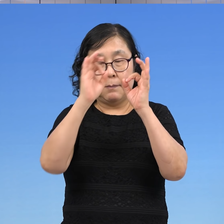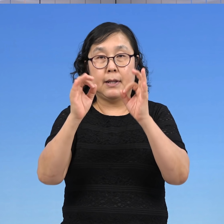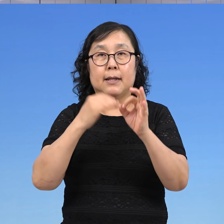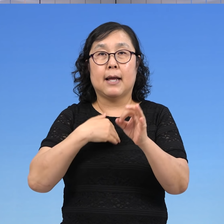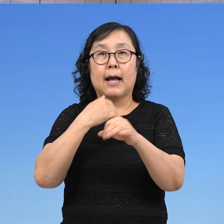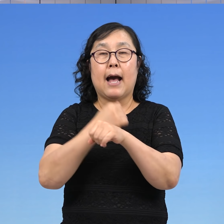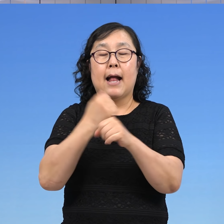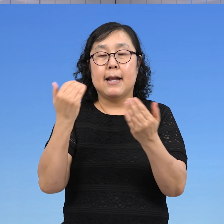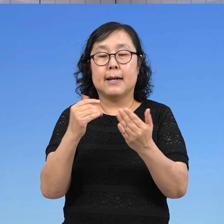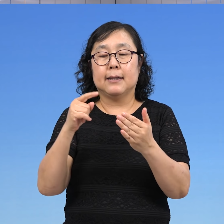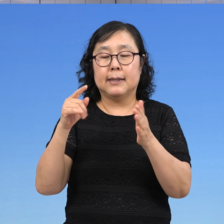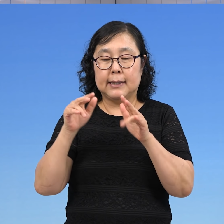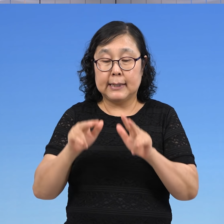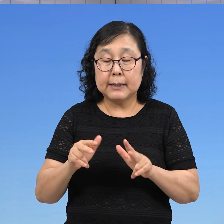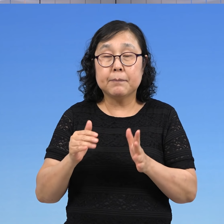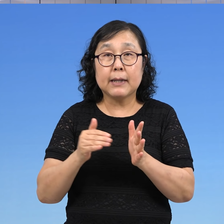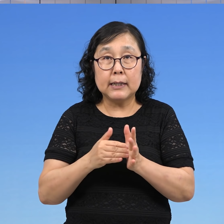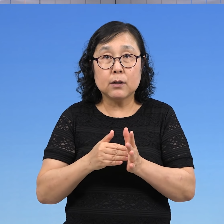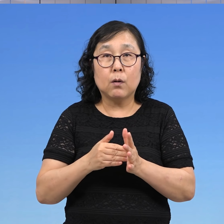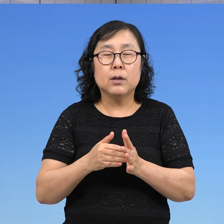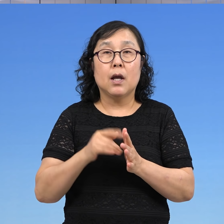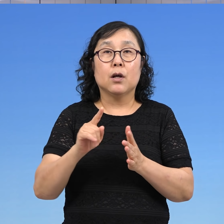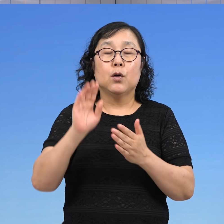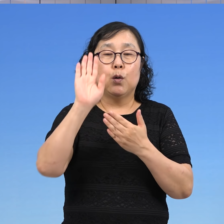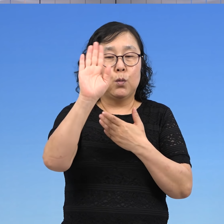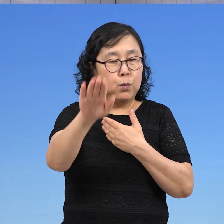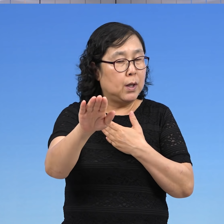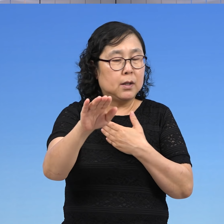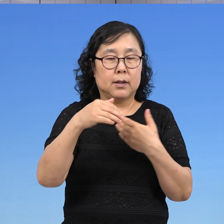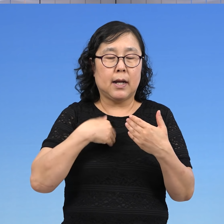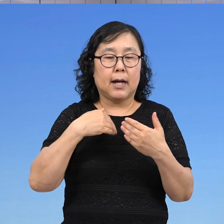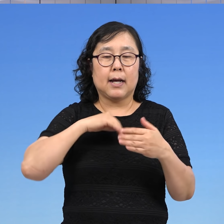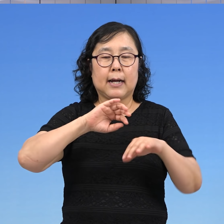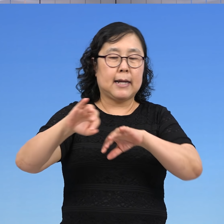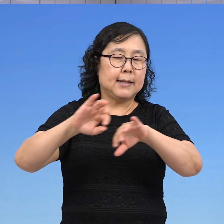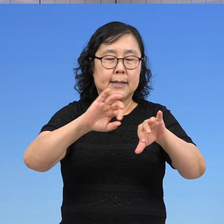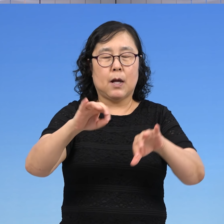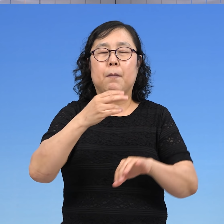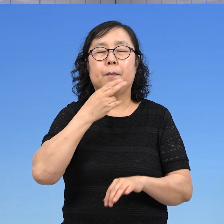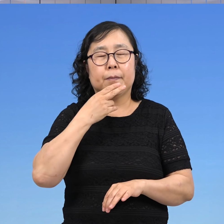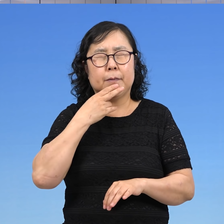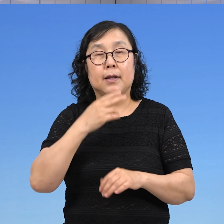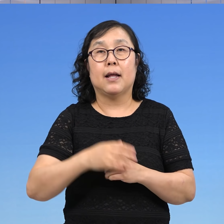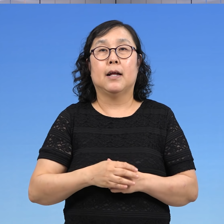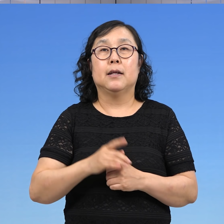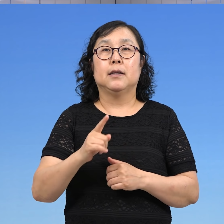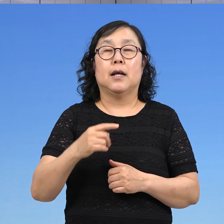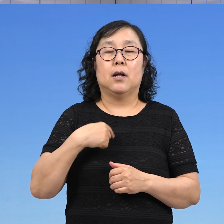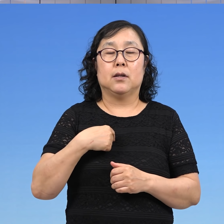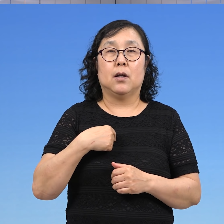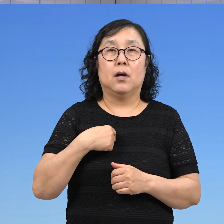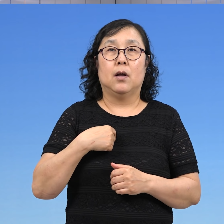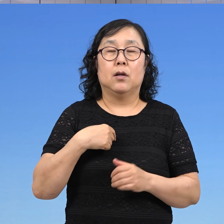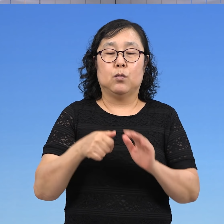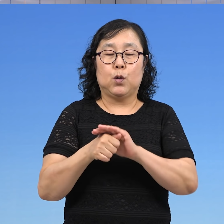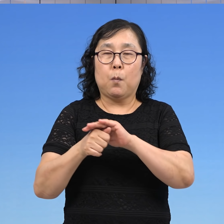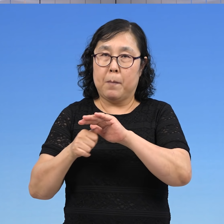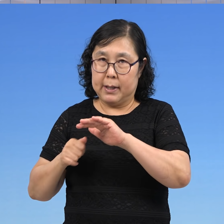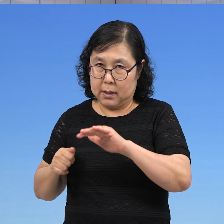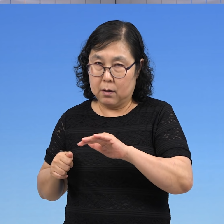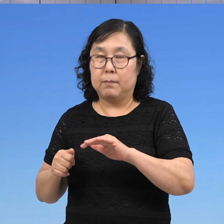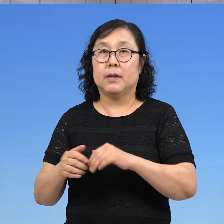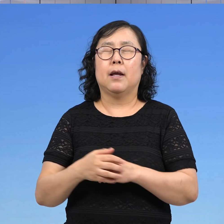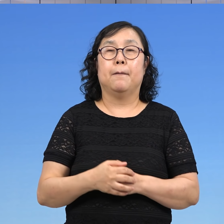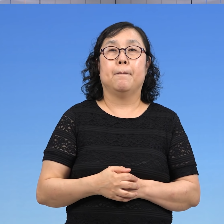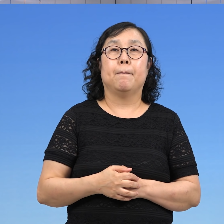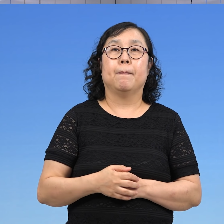할 일은 여기까지구요 이상 담임목사를 설치면 그 100% 만 합니다 저는 이제 더이상 외기에 관념